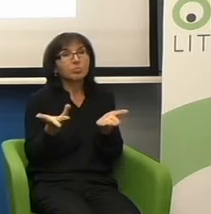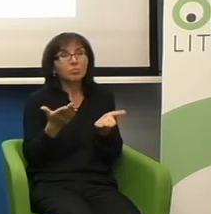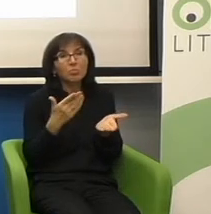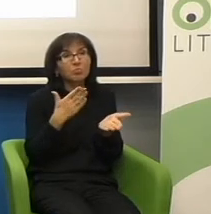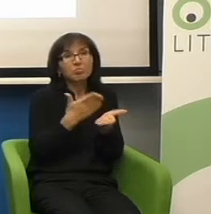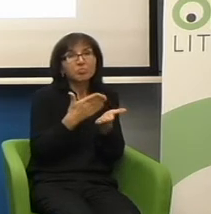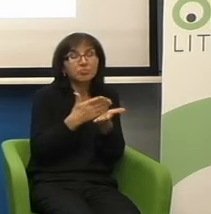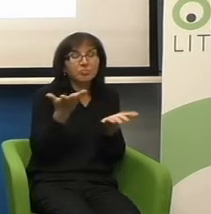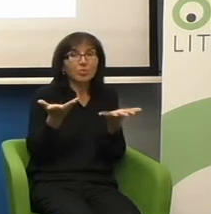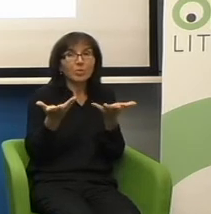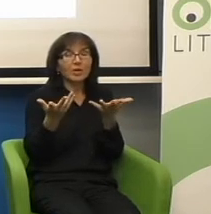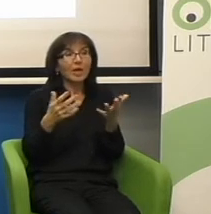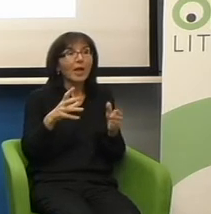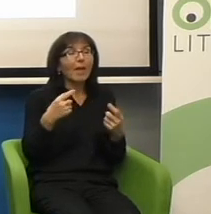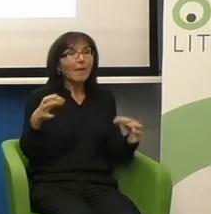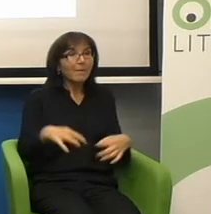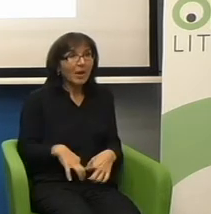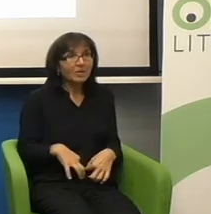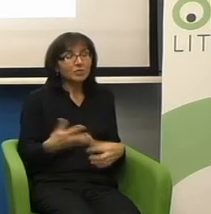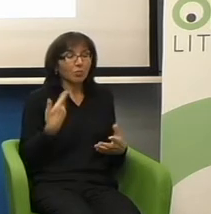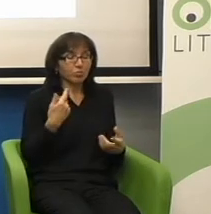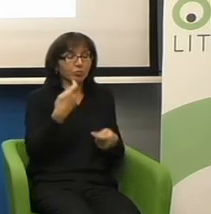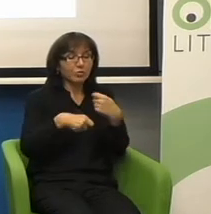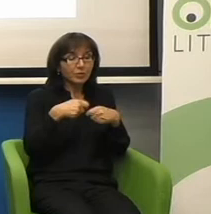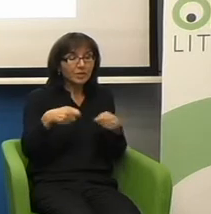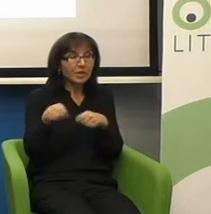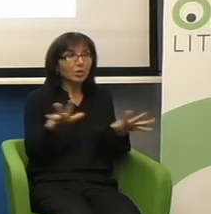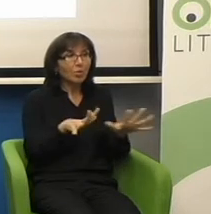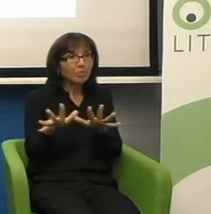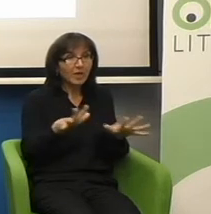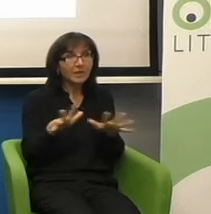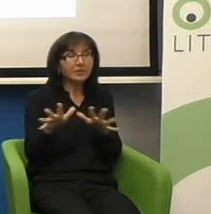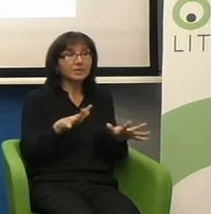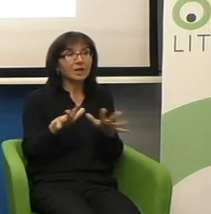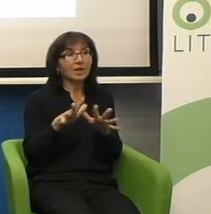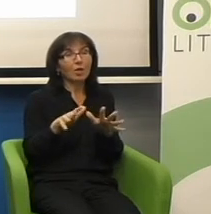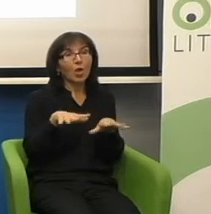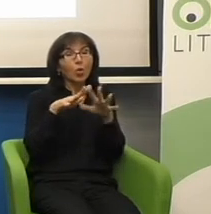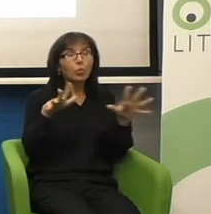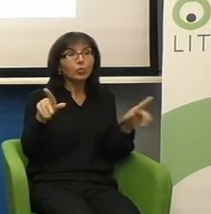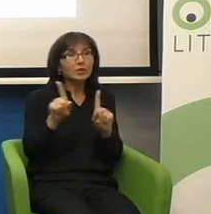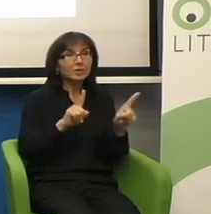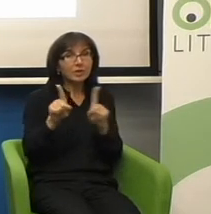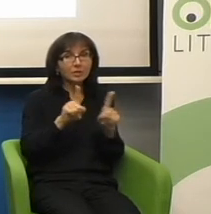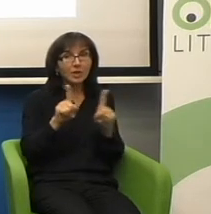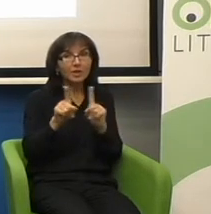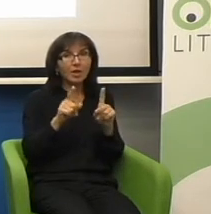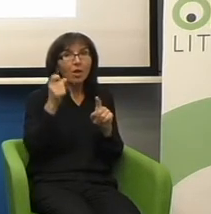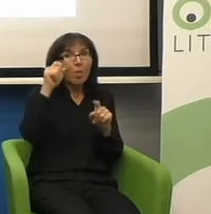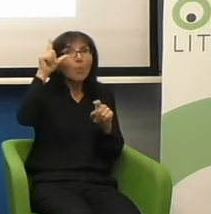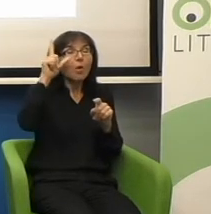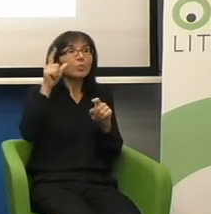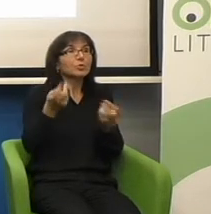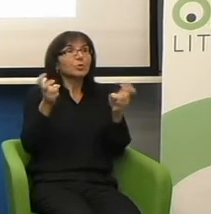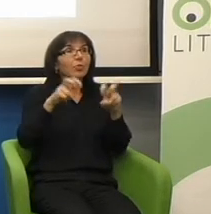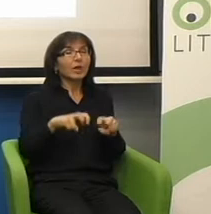co wynikało też z państwa przywiązania do miejsca, czyli to też ma ogromne znaczenie. Gdzieś ten pomysł się pojawił,